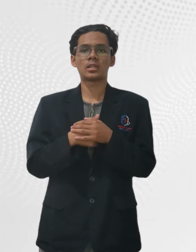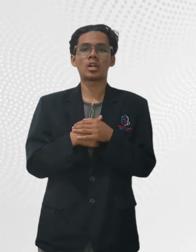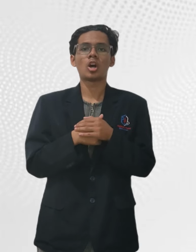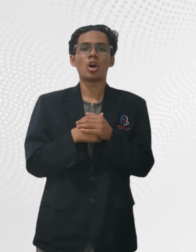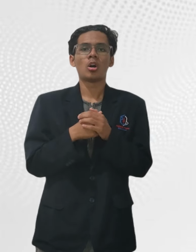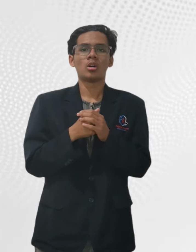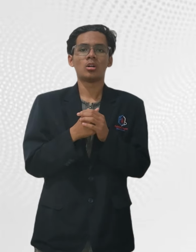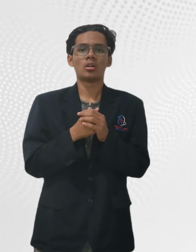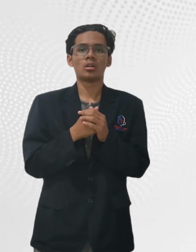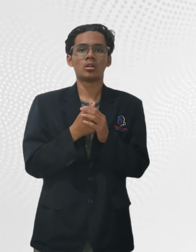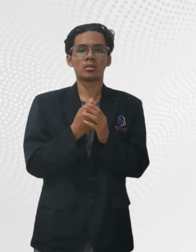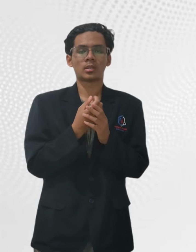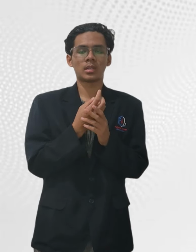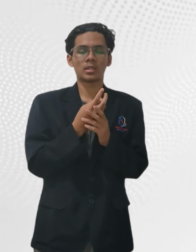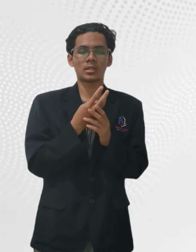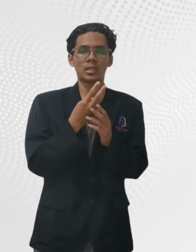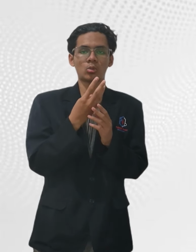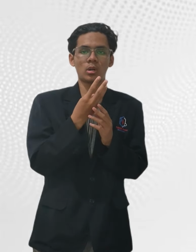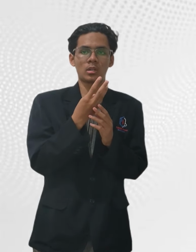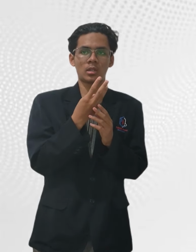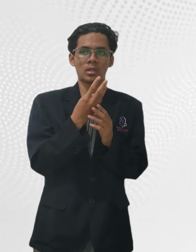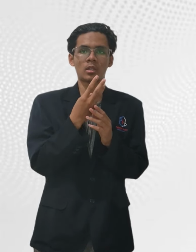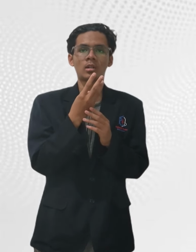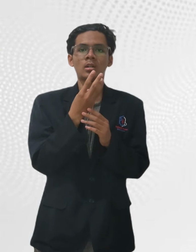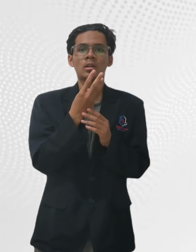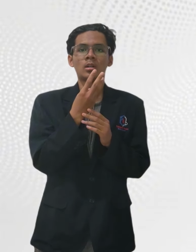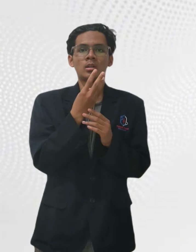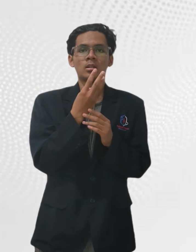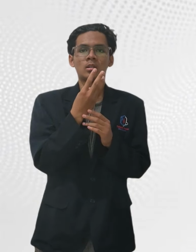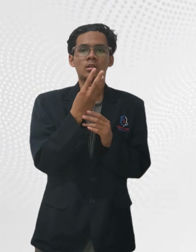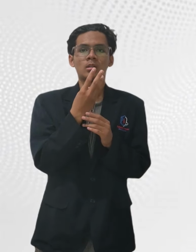misalnya gelang ketiga itu adalah